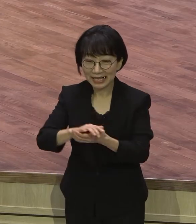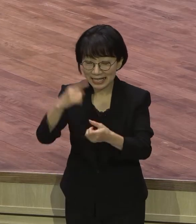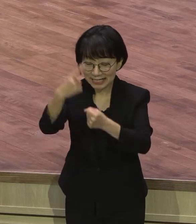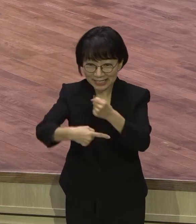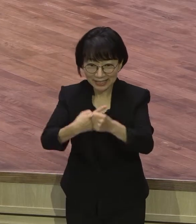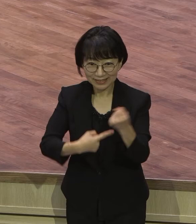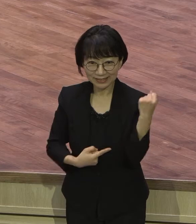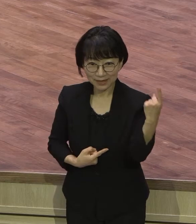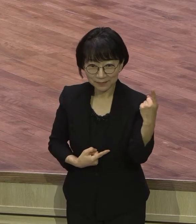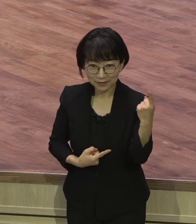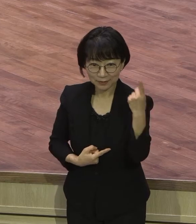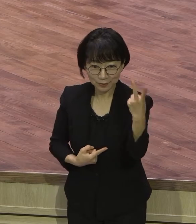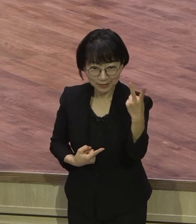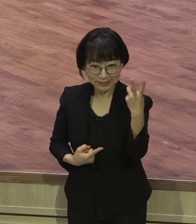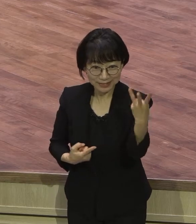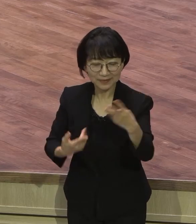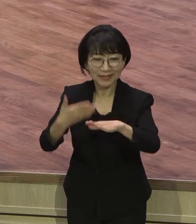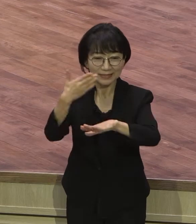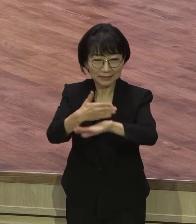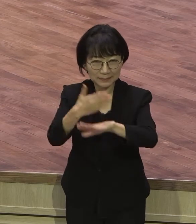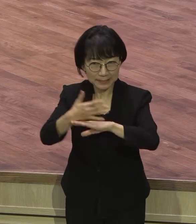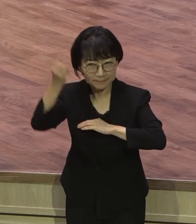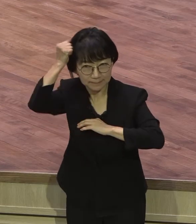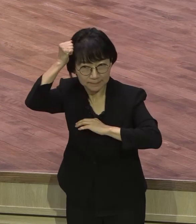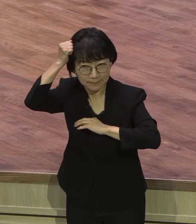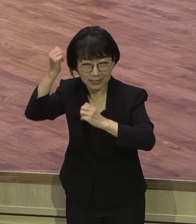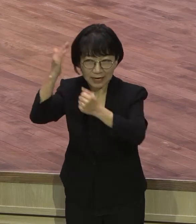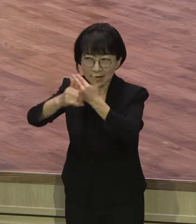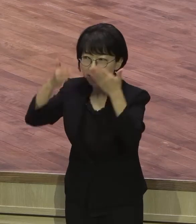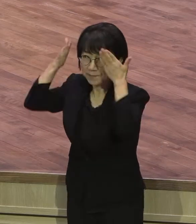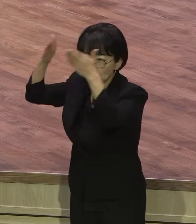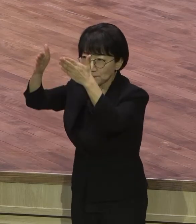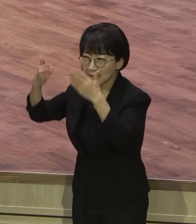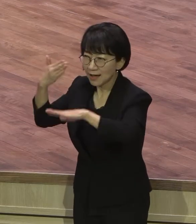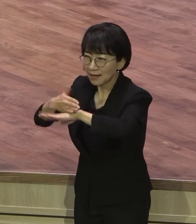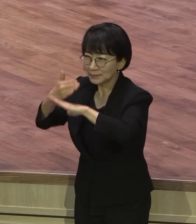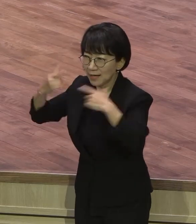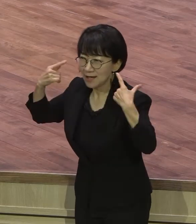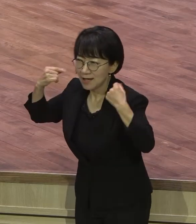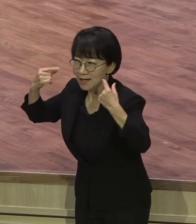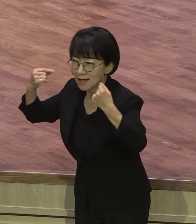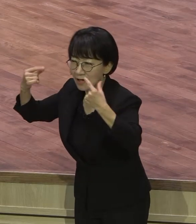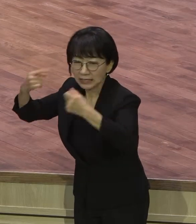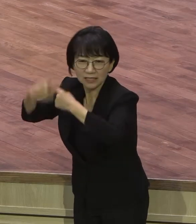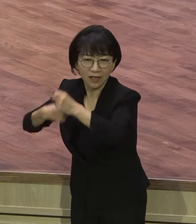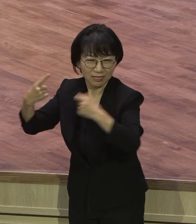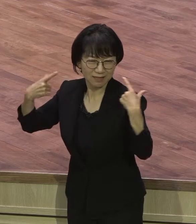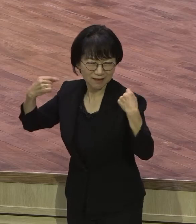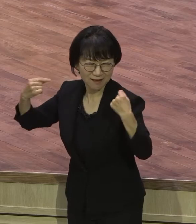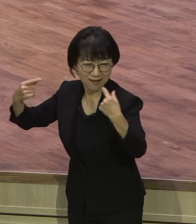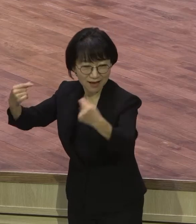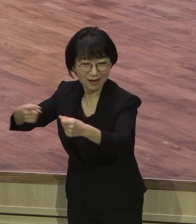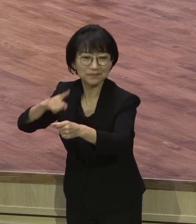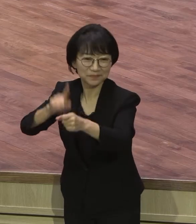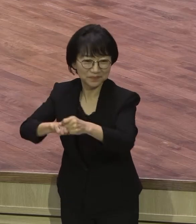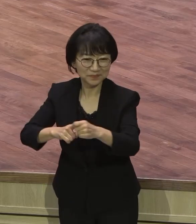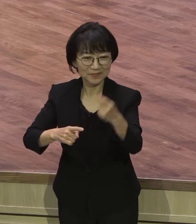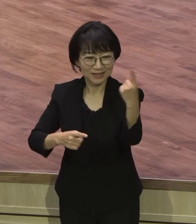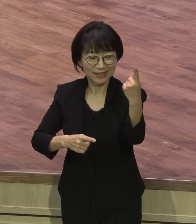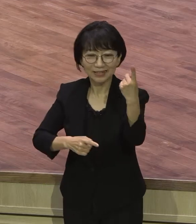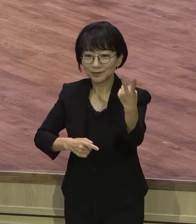세 번 그렇게 감사하는 마음을 가져 하나님을 향해서, 하나님 감사합니다.